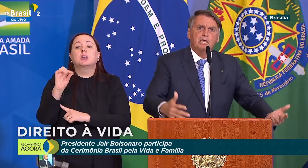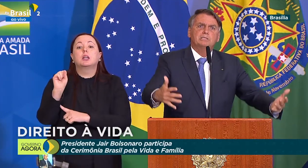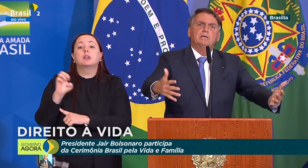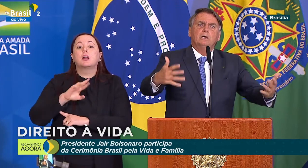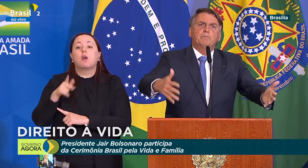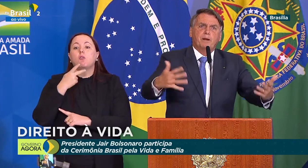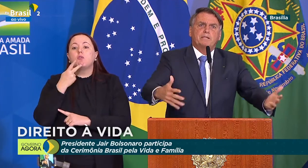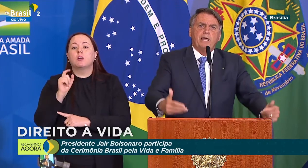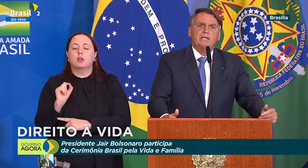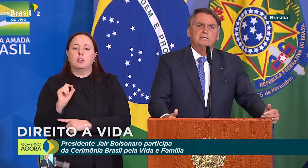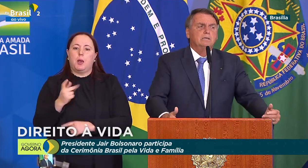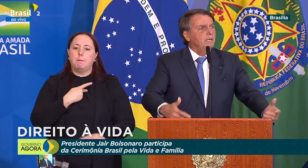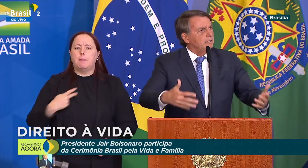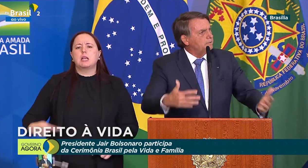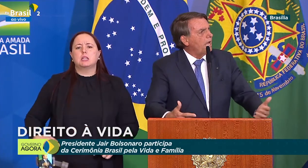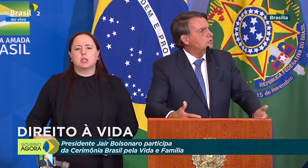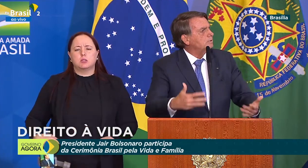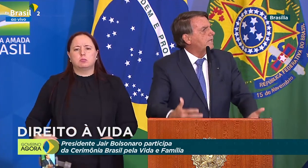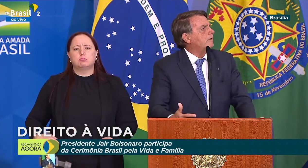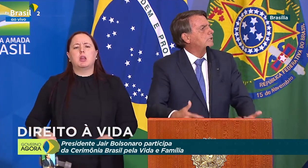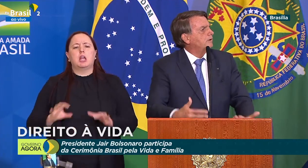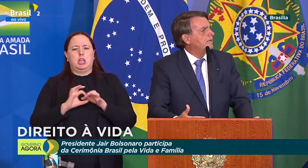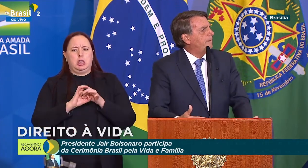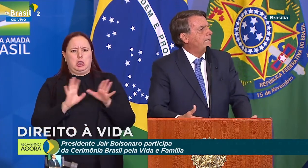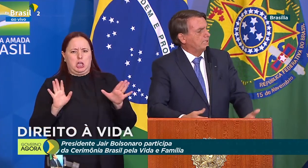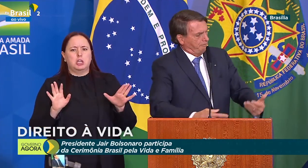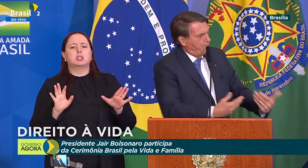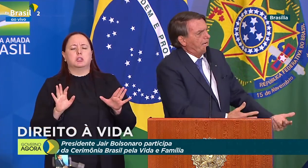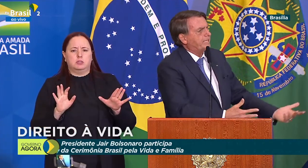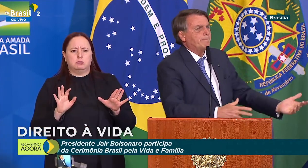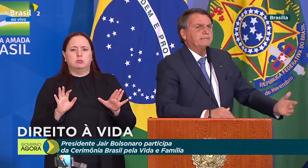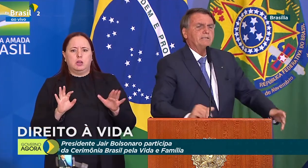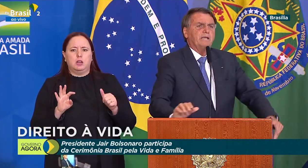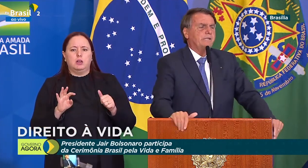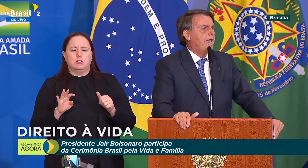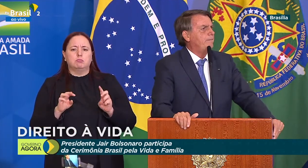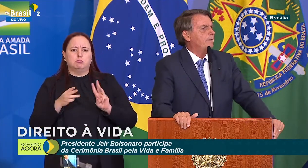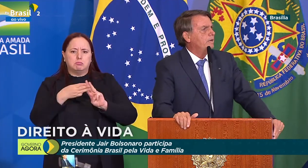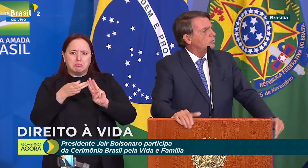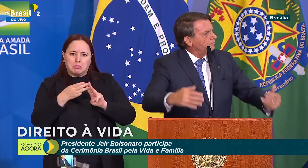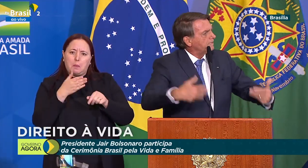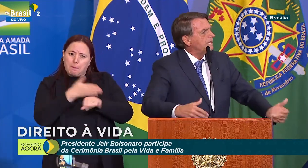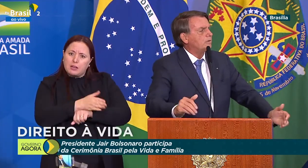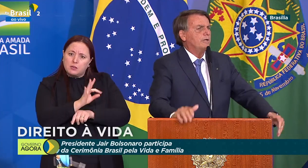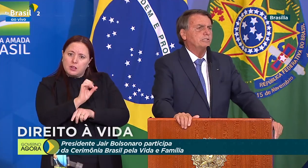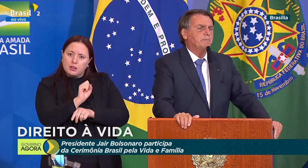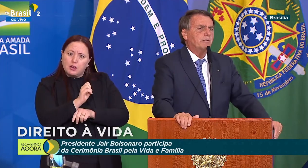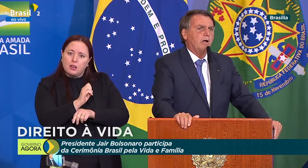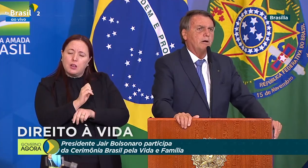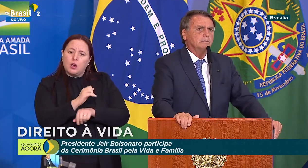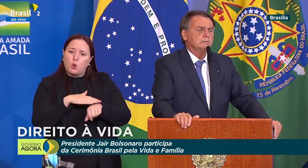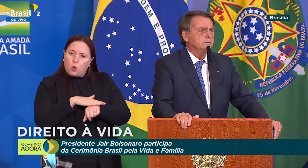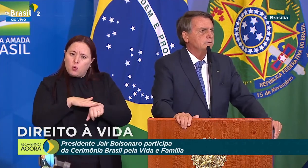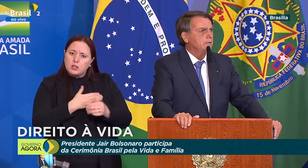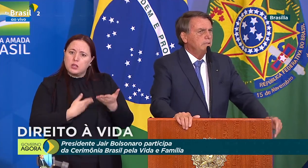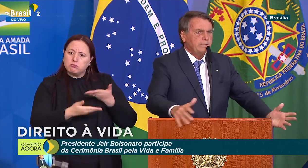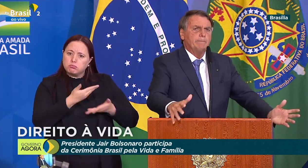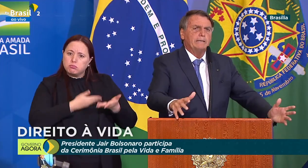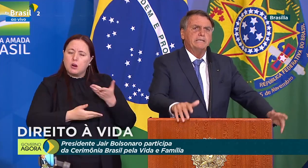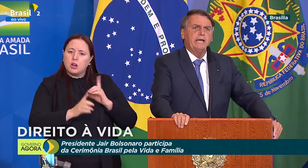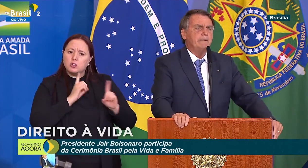eu terceiro não fala seguinte Presidente deixa os tetos das suas amadas vir aqui para dentro de ser conversar com Nosso